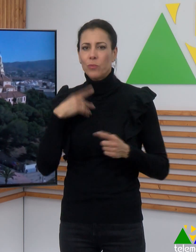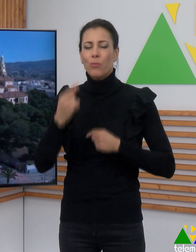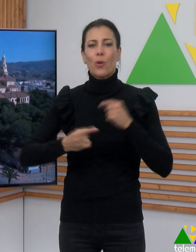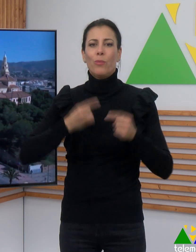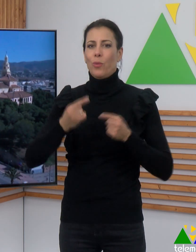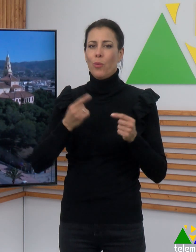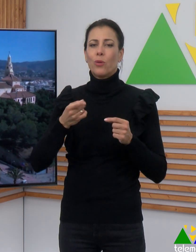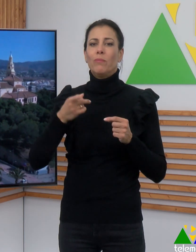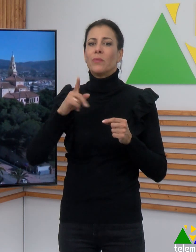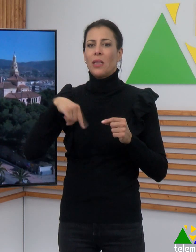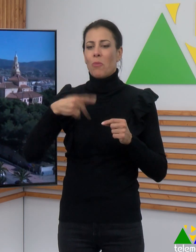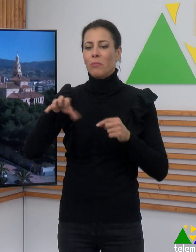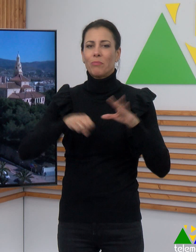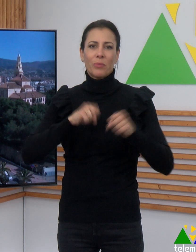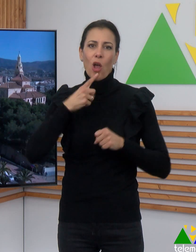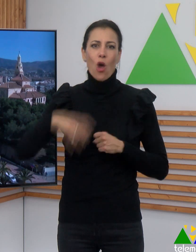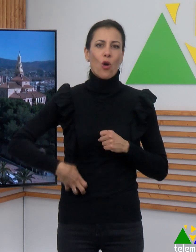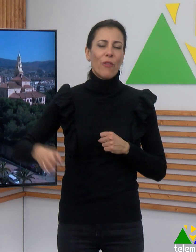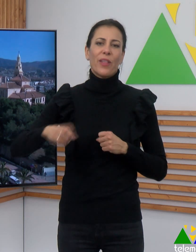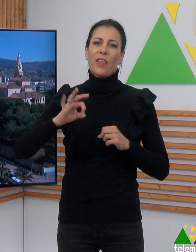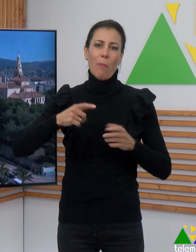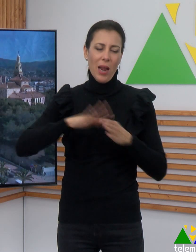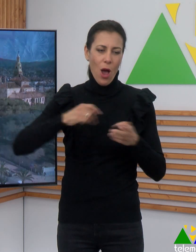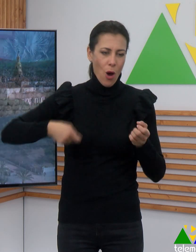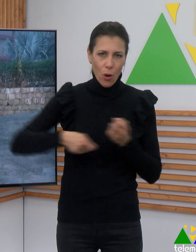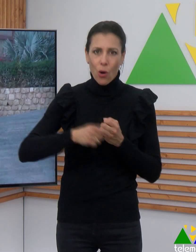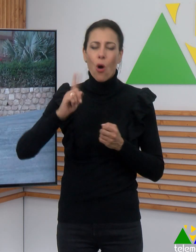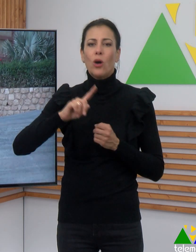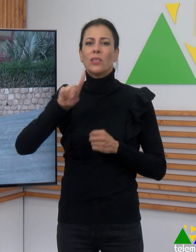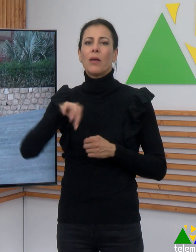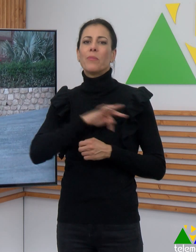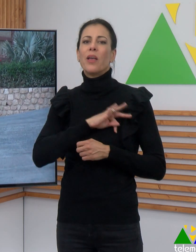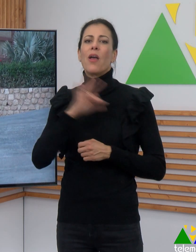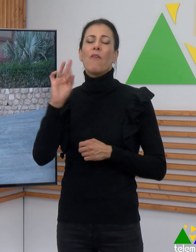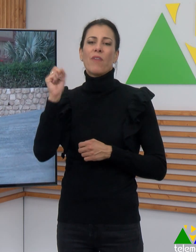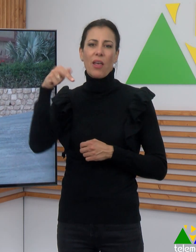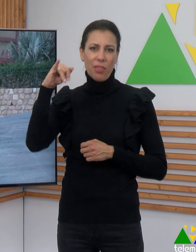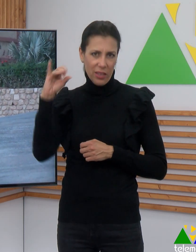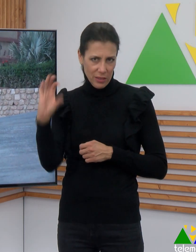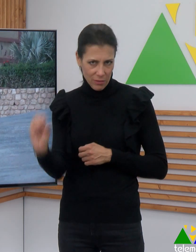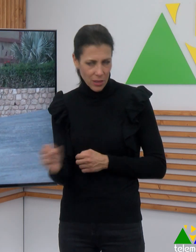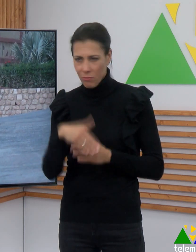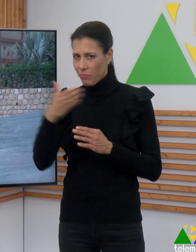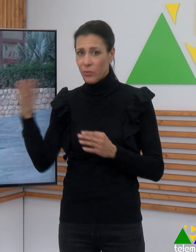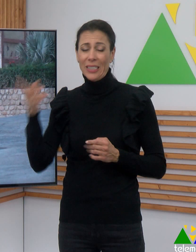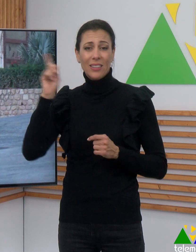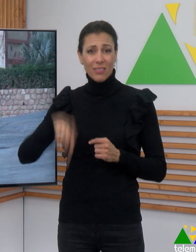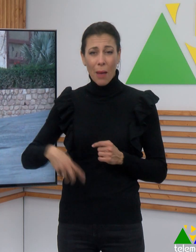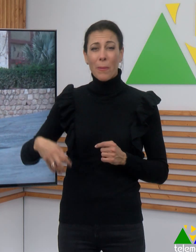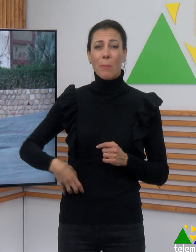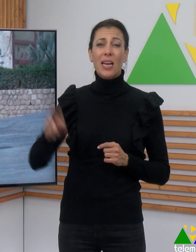parte de las propiedades de los condes de Borno o de doña Francisca de Guzmán, que después fueron los marqueses de